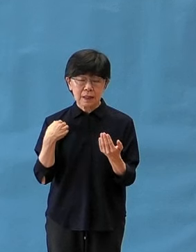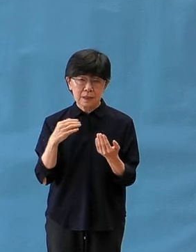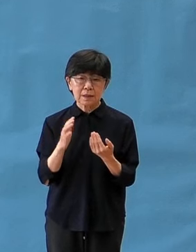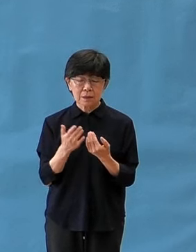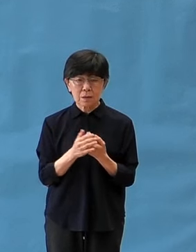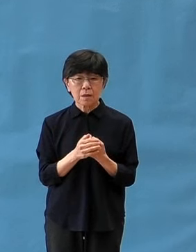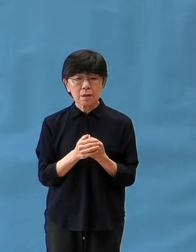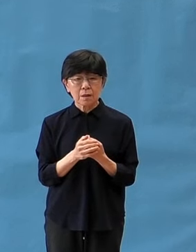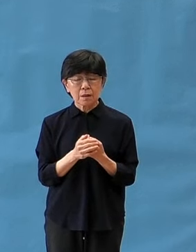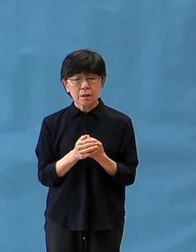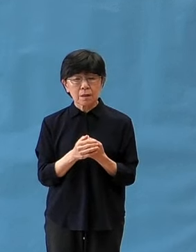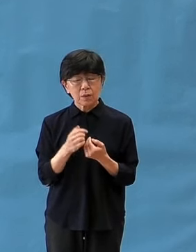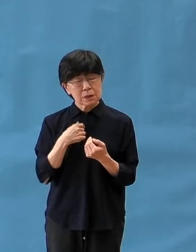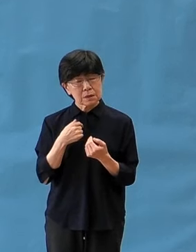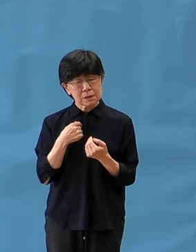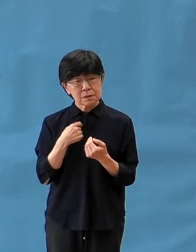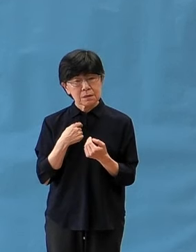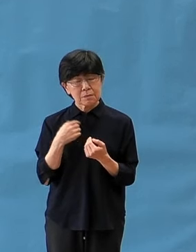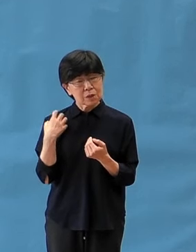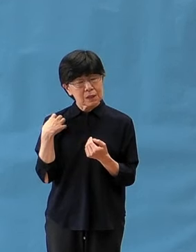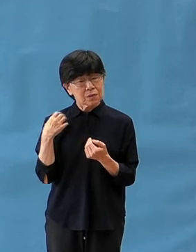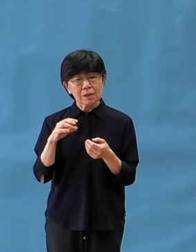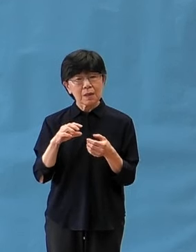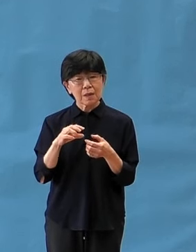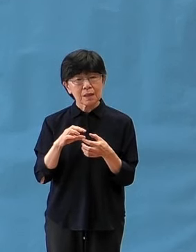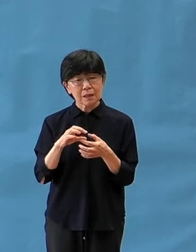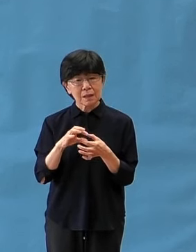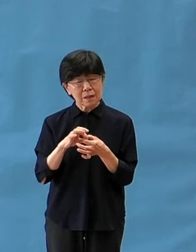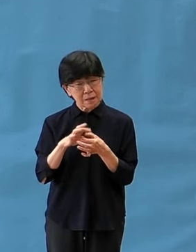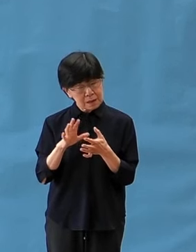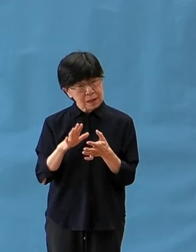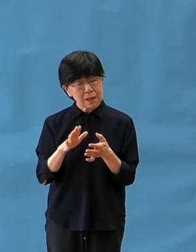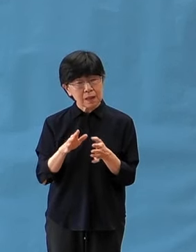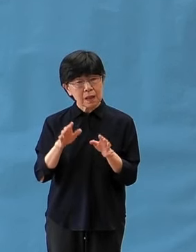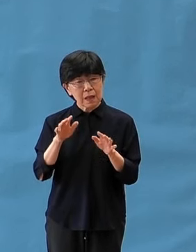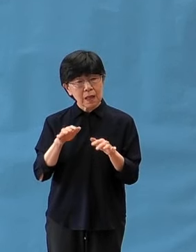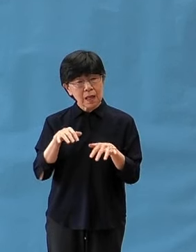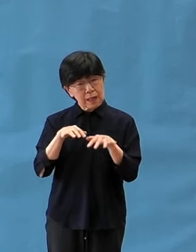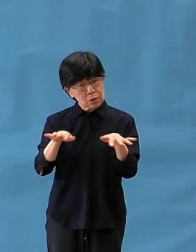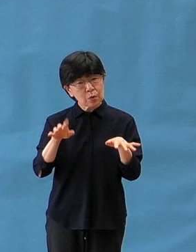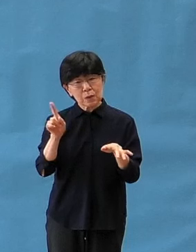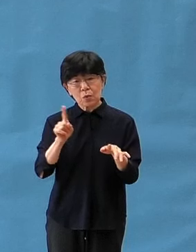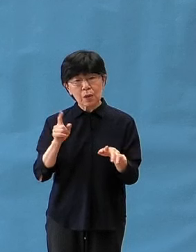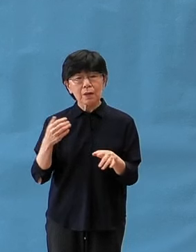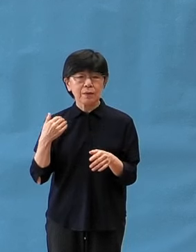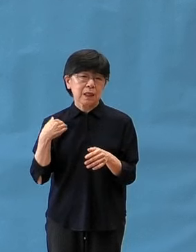やってる当事者でもないから、影響は計りかねるということでありますけど、